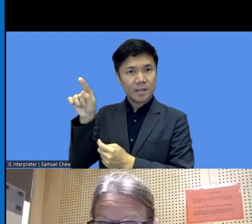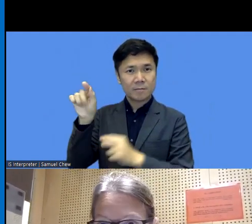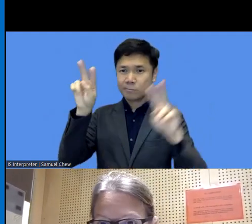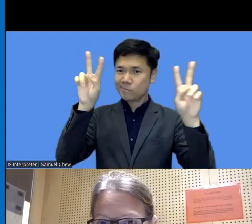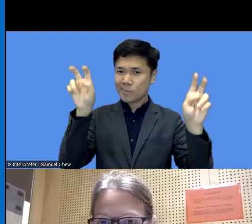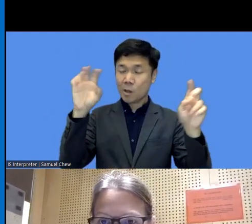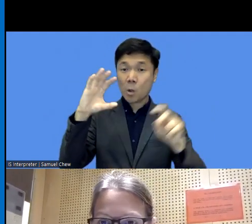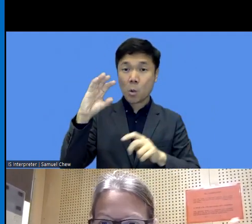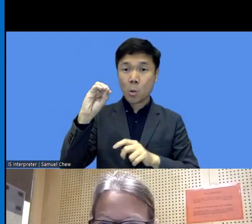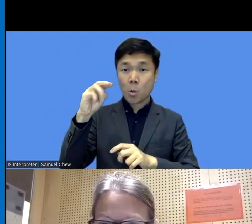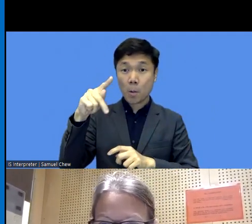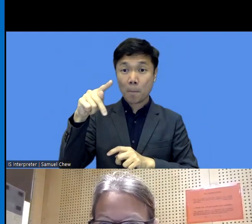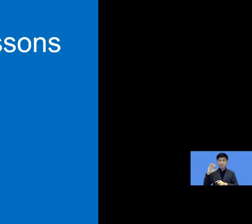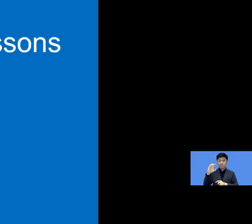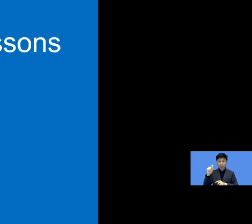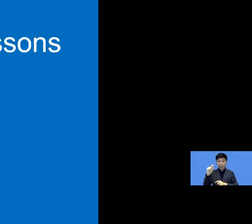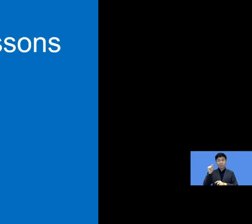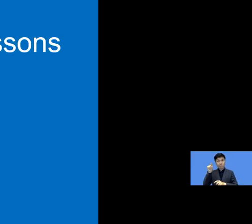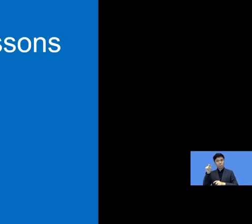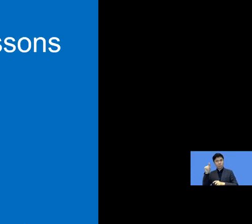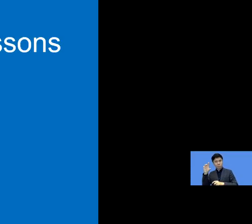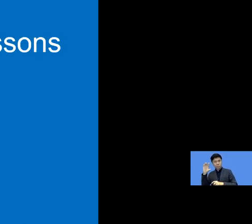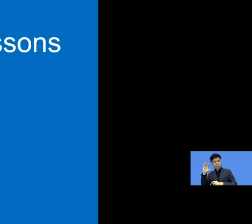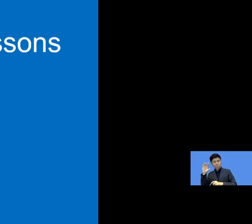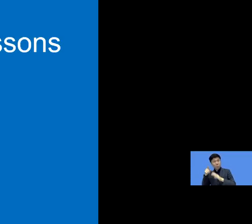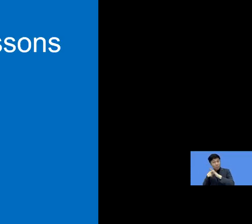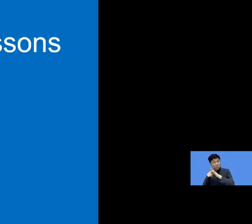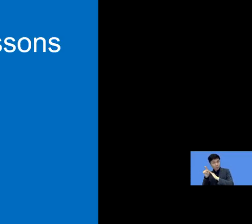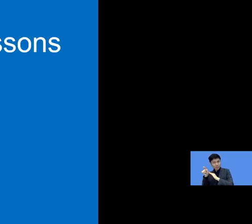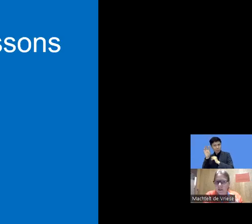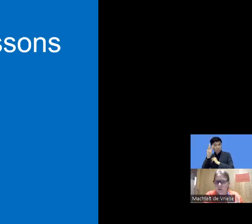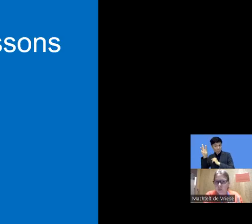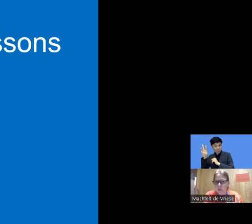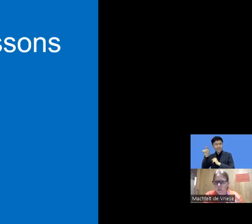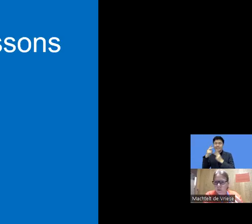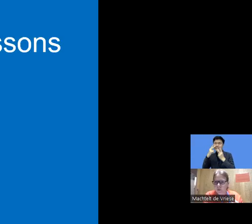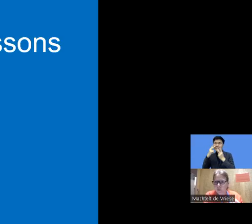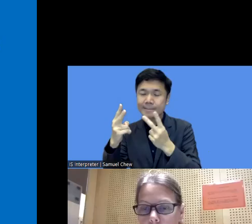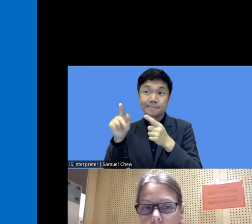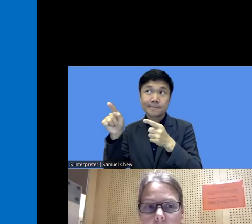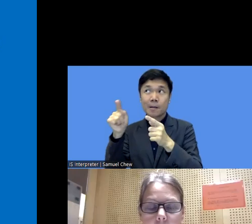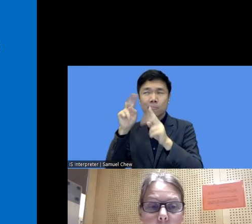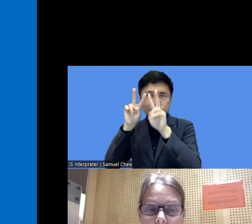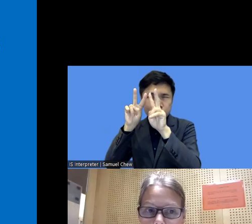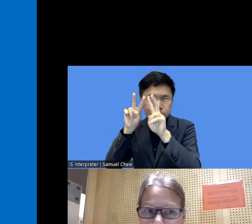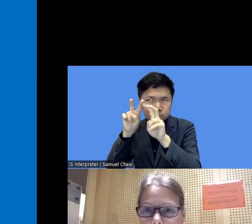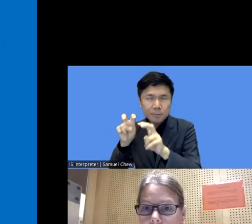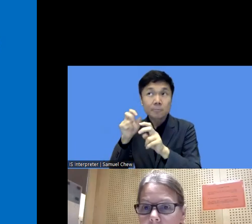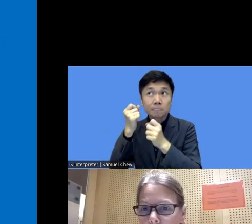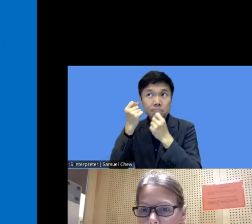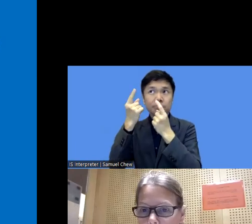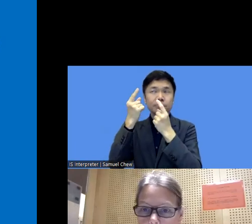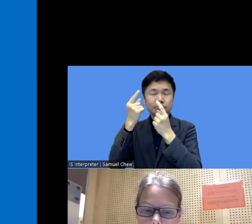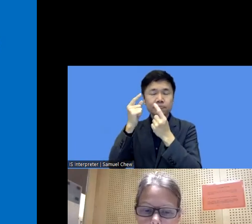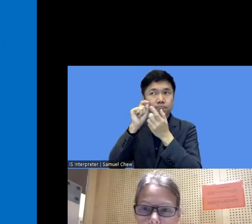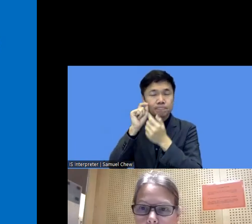También en la plataforma digital tenemos que hablar sobre lo que